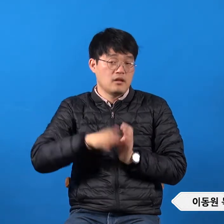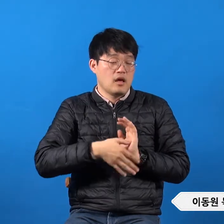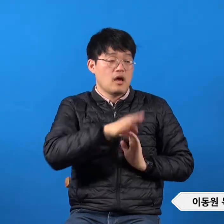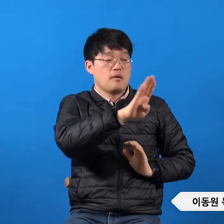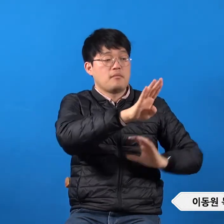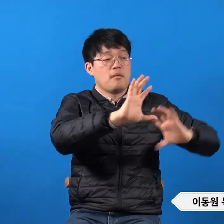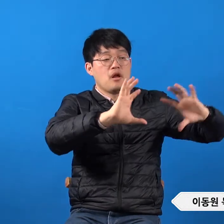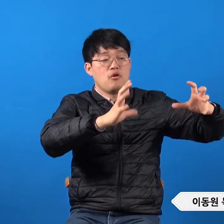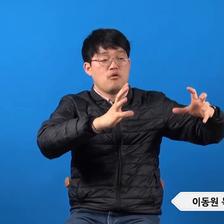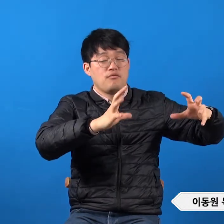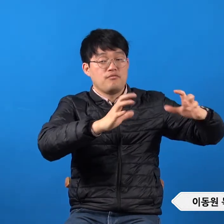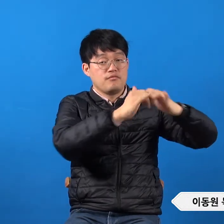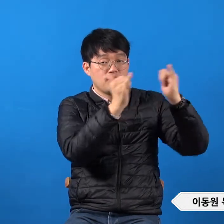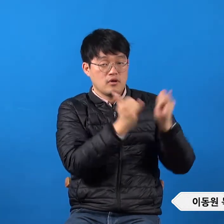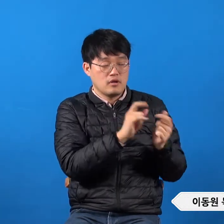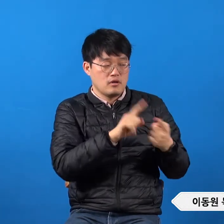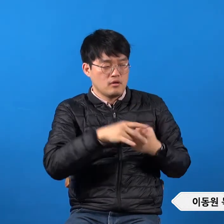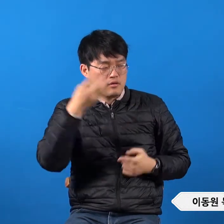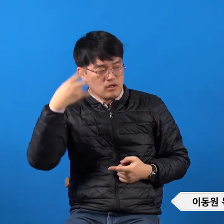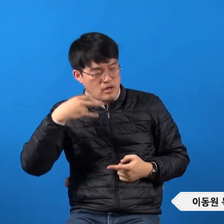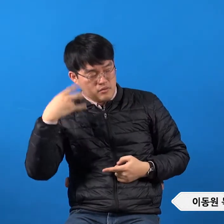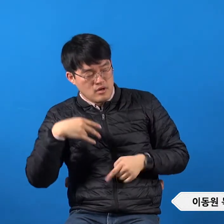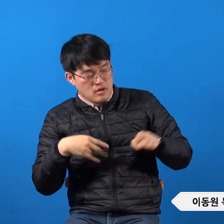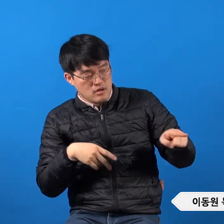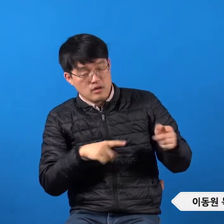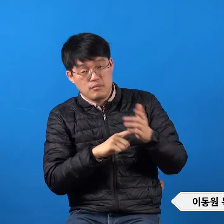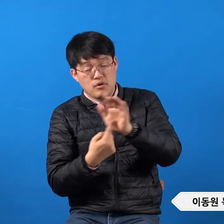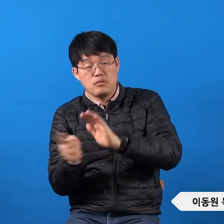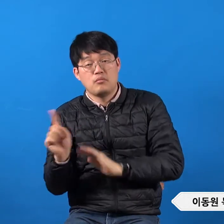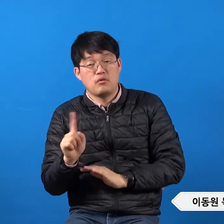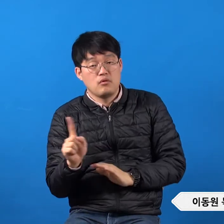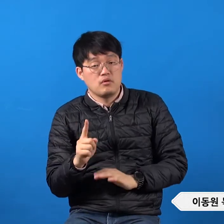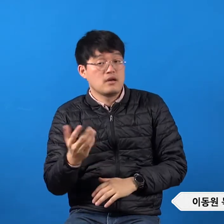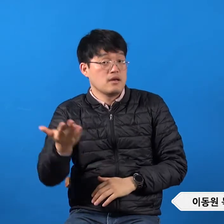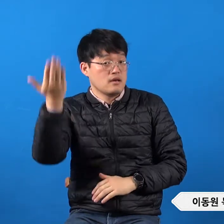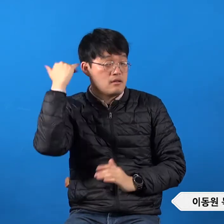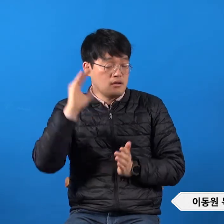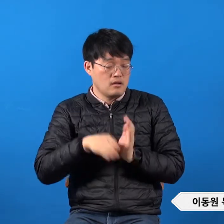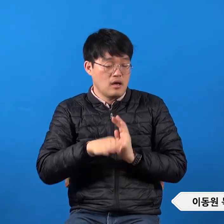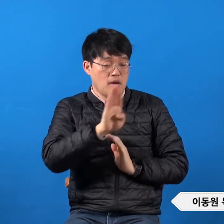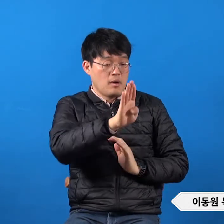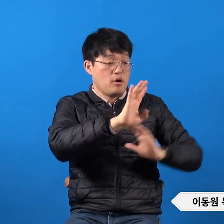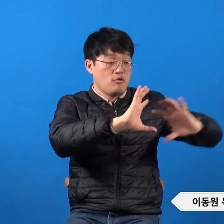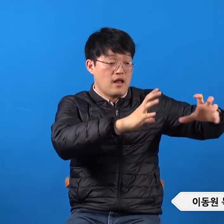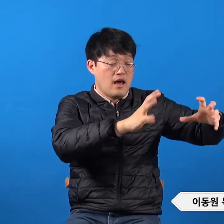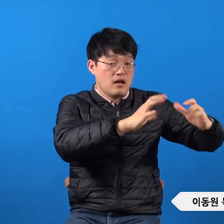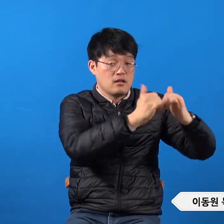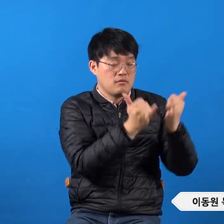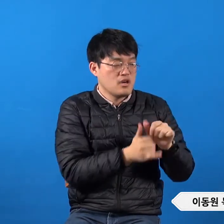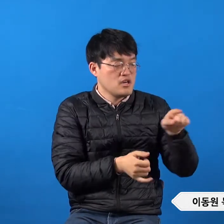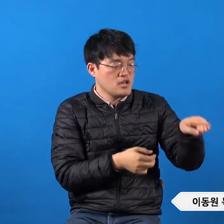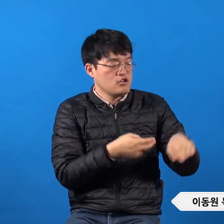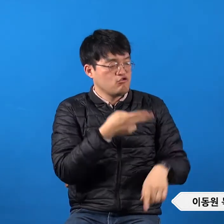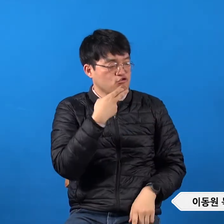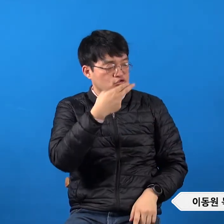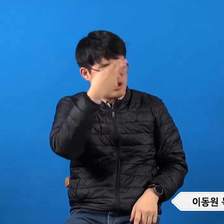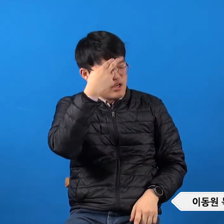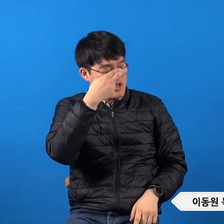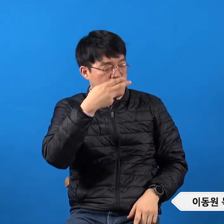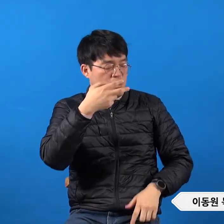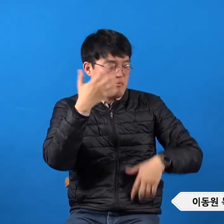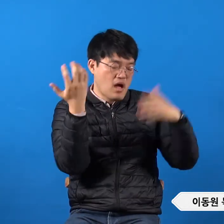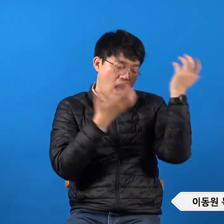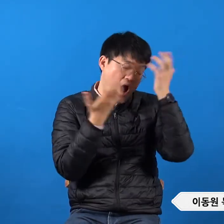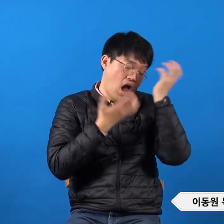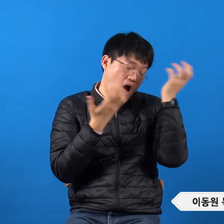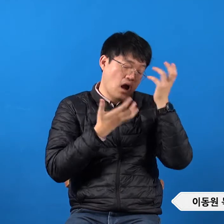당시의 바벨론 사회에 관해서 예레미야 선지자는 이런 표현을 썼어요. 당시 바벨론 사회가 어떤 사회냐? 술에